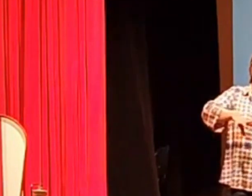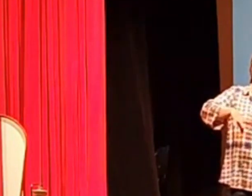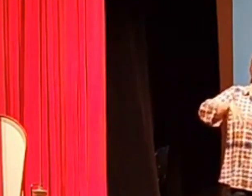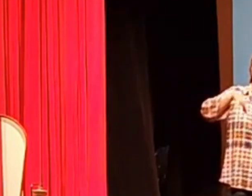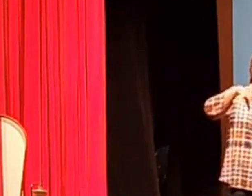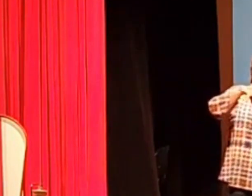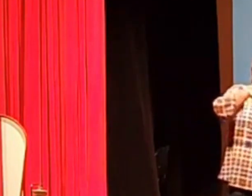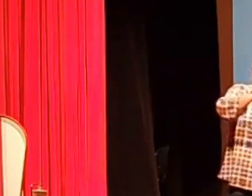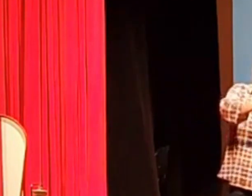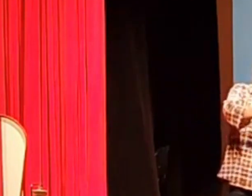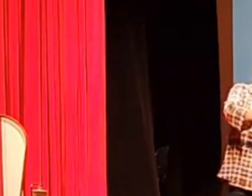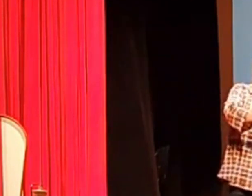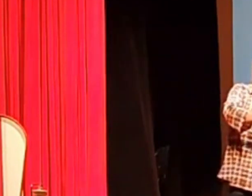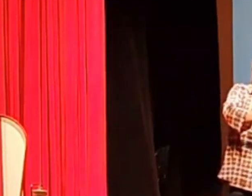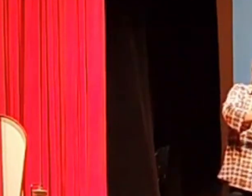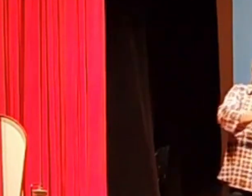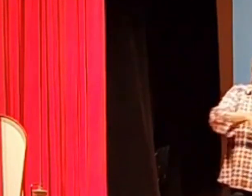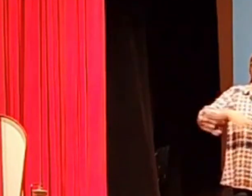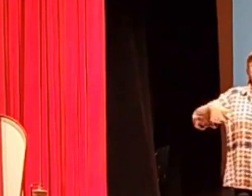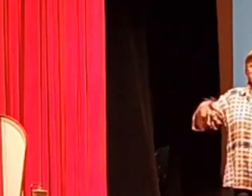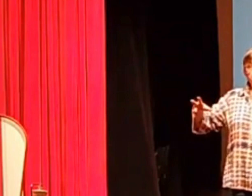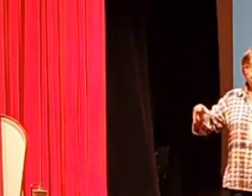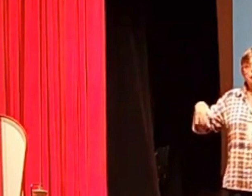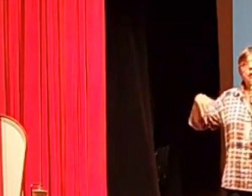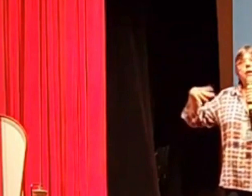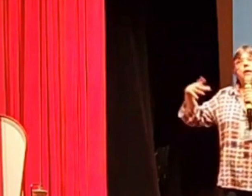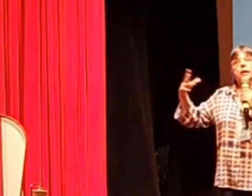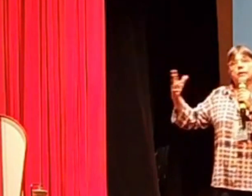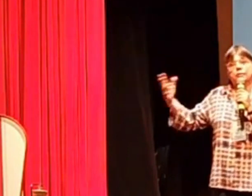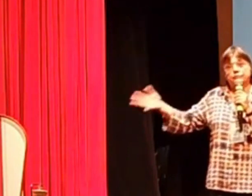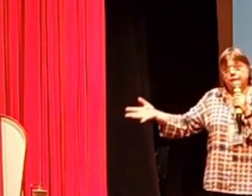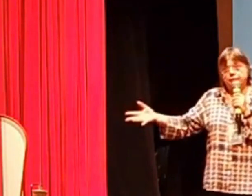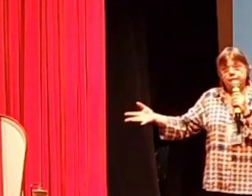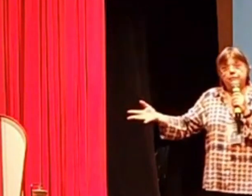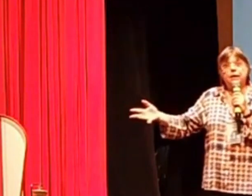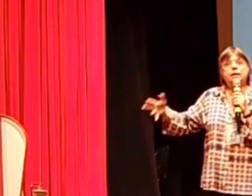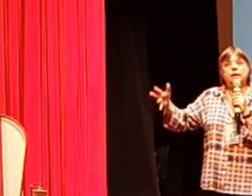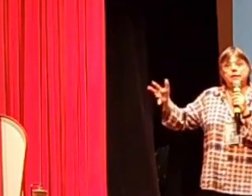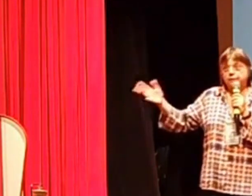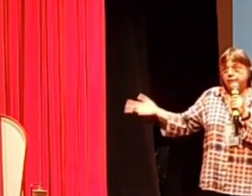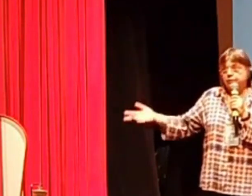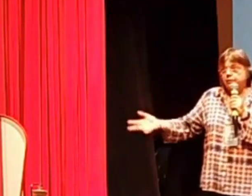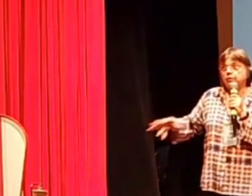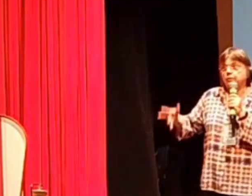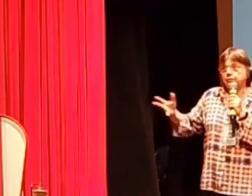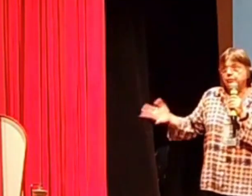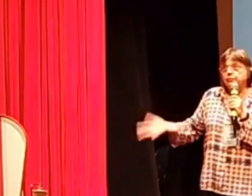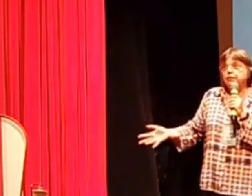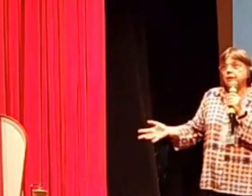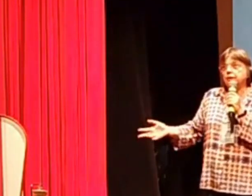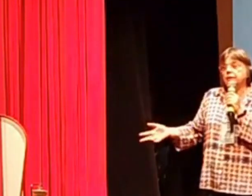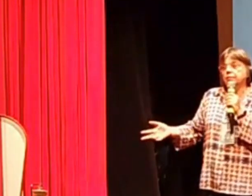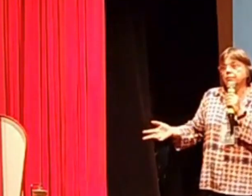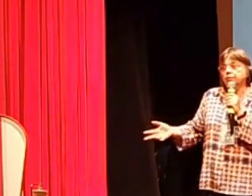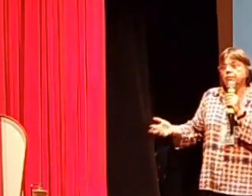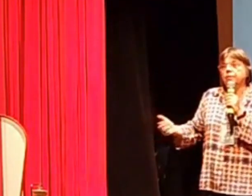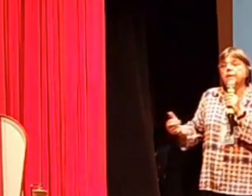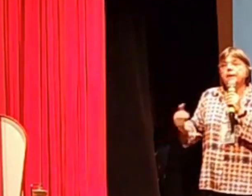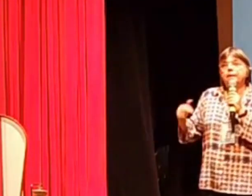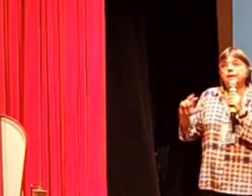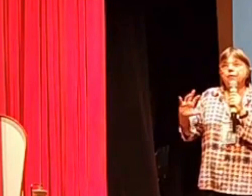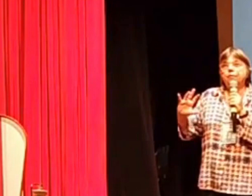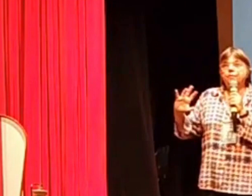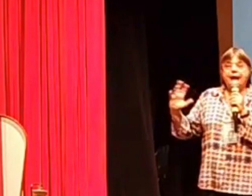plano de saúde consegue, quem não tem vai fazer vaquinha para fazer, como a gente vê, né?